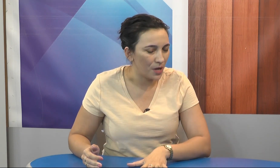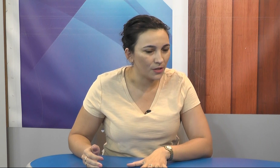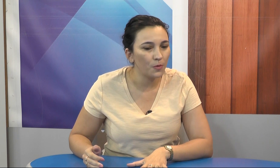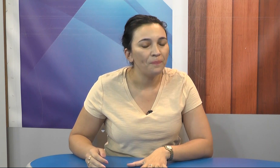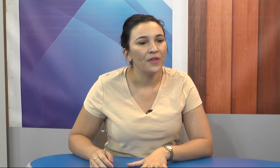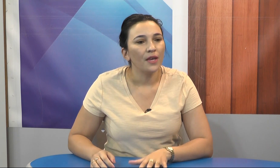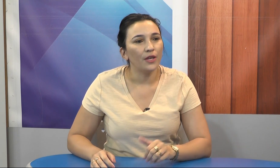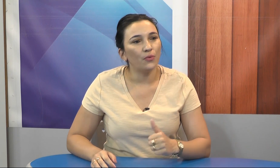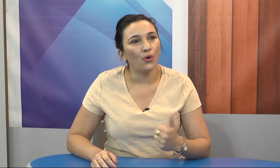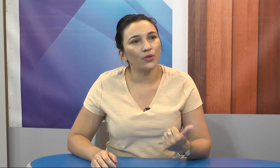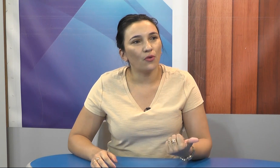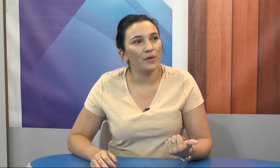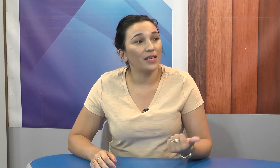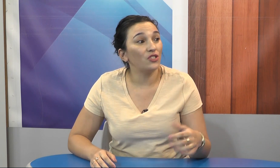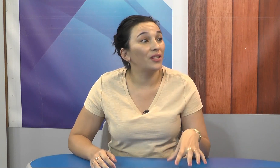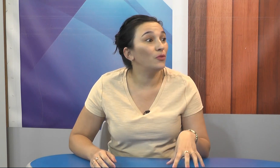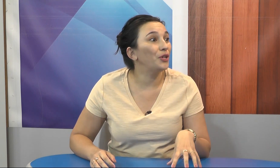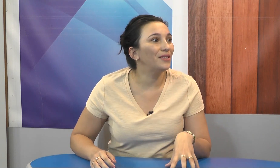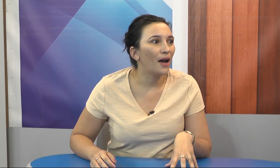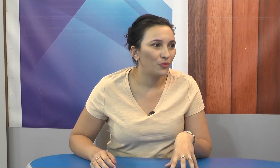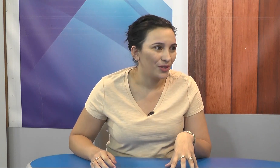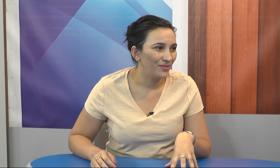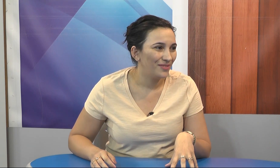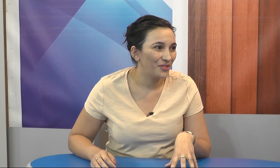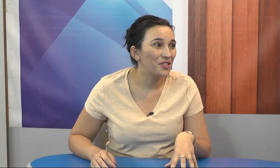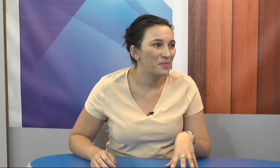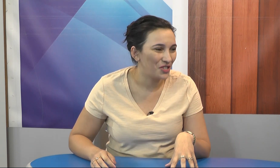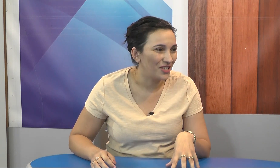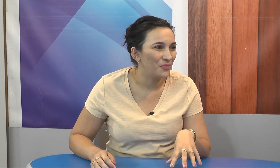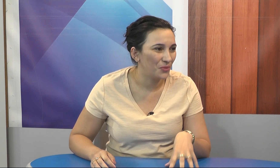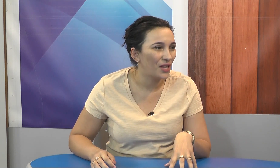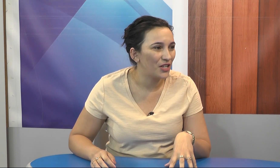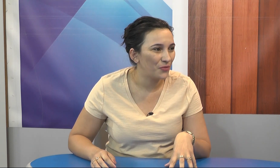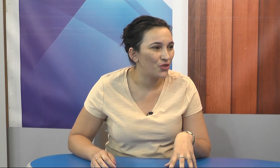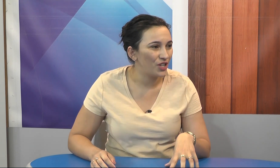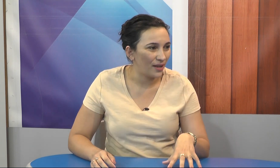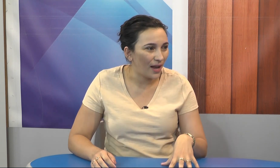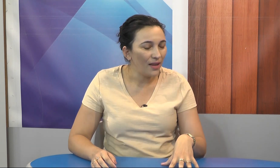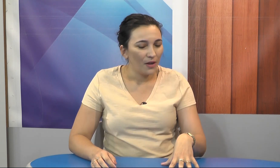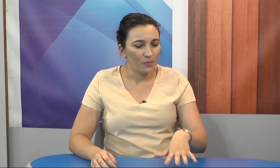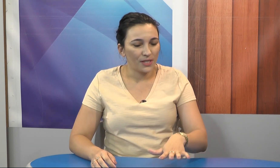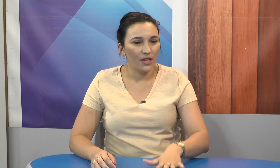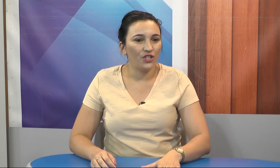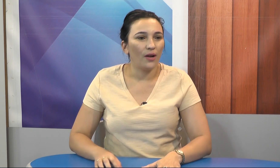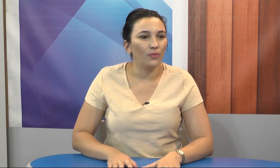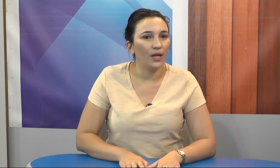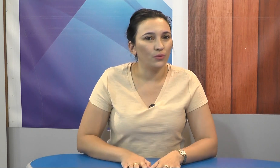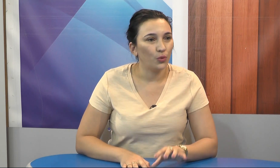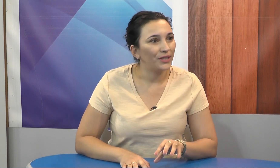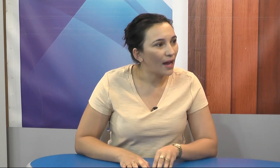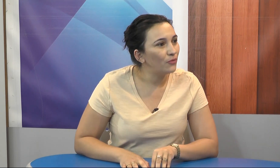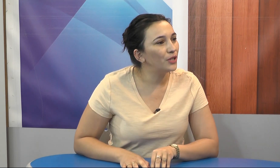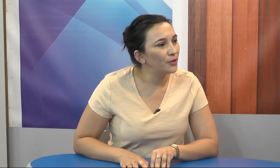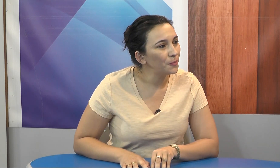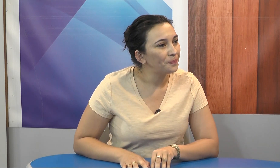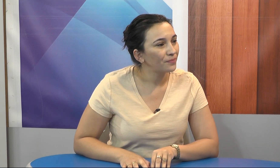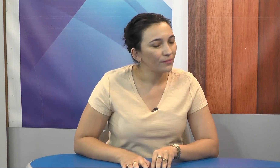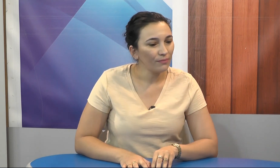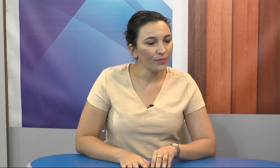mesmo. E com o outro eu comecei, ele já estava no 8º ano. Então, você imagina a dificuldade que foi chegar numa sala de aula com um aluno no 8º ano e